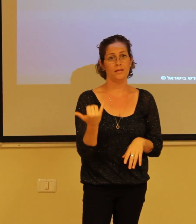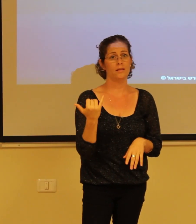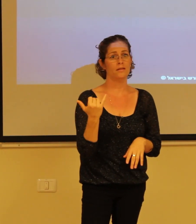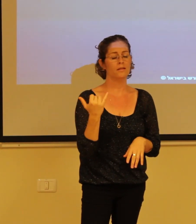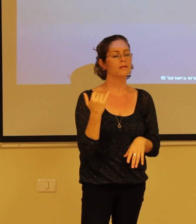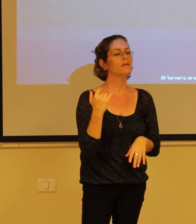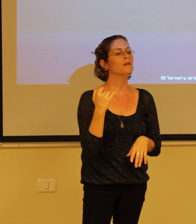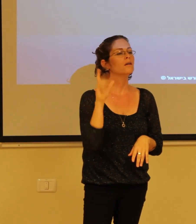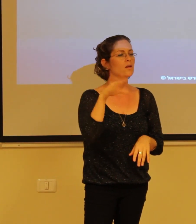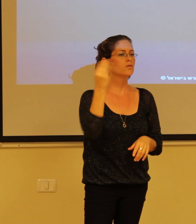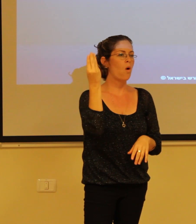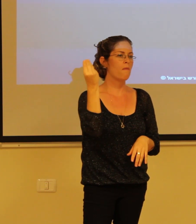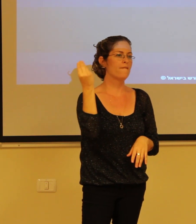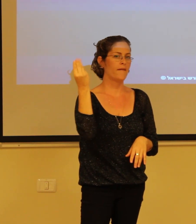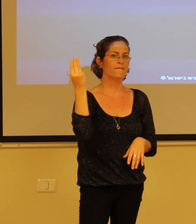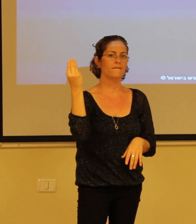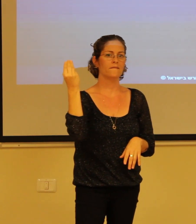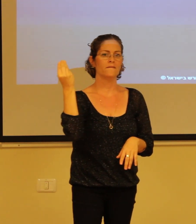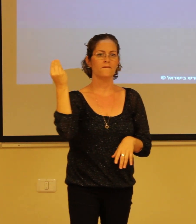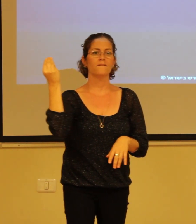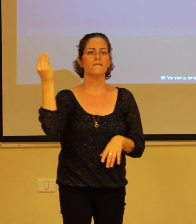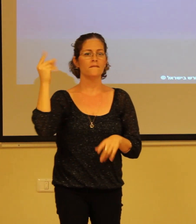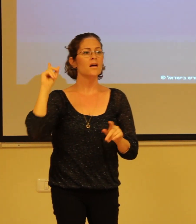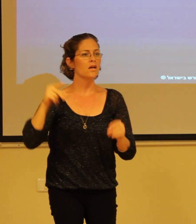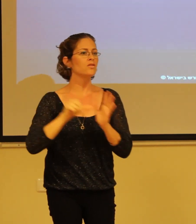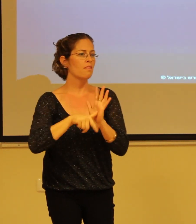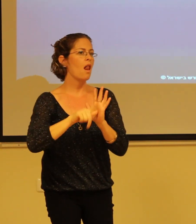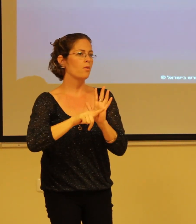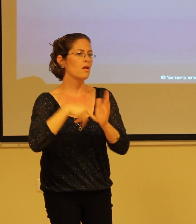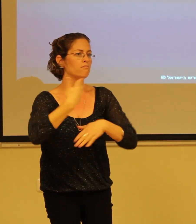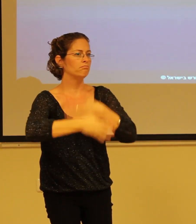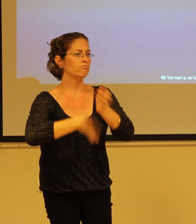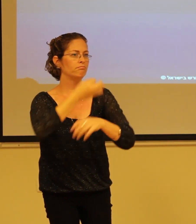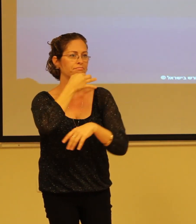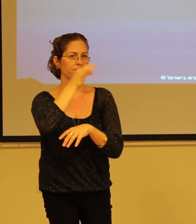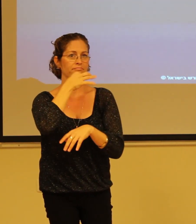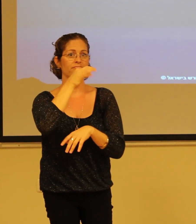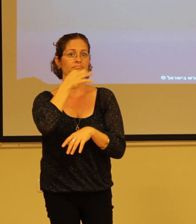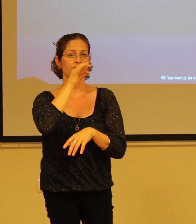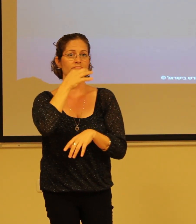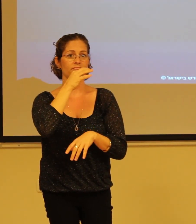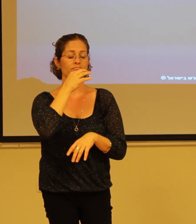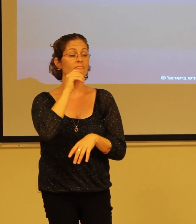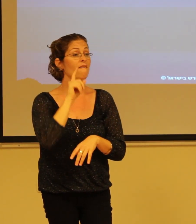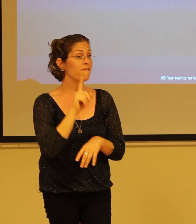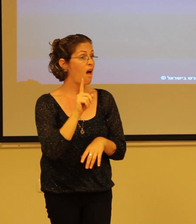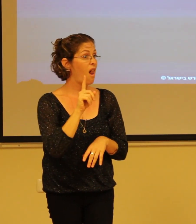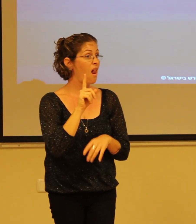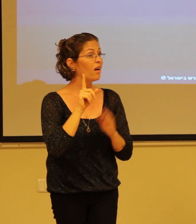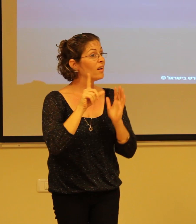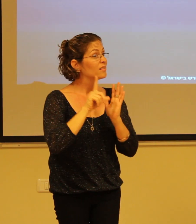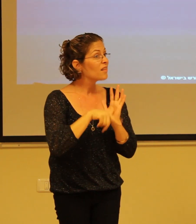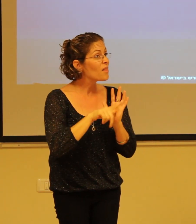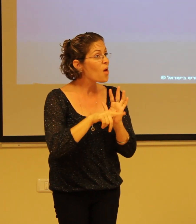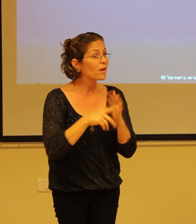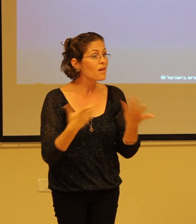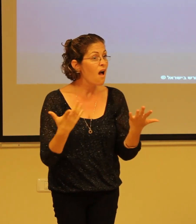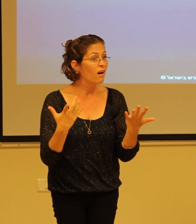אז בטח שבוכים, ויש לנו מה שנקרא גלאי אורות מהבים, הטכנולוגיה המתקדמת הזאת משתכללת כל יום,